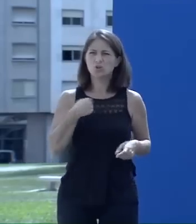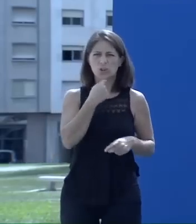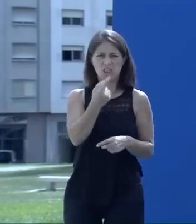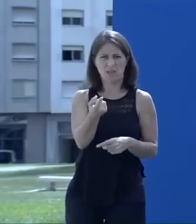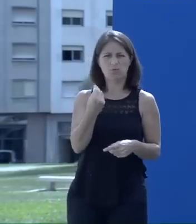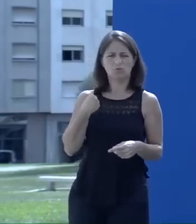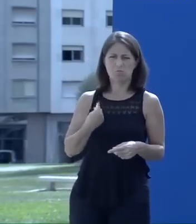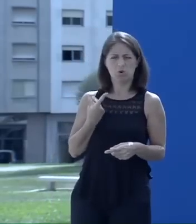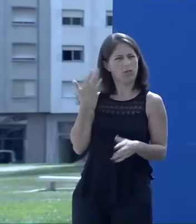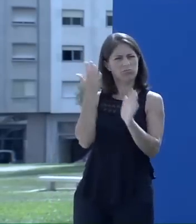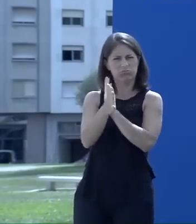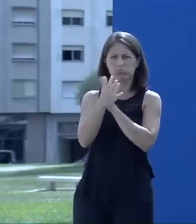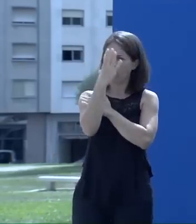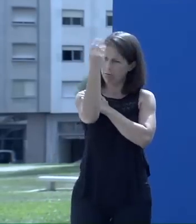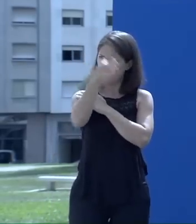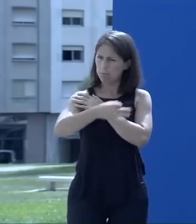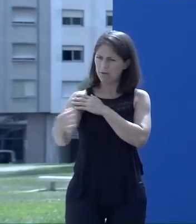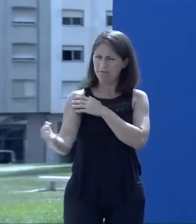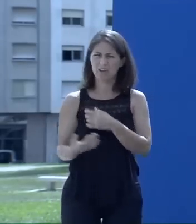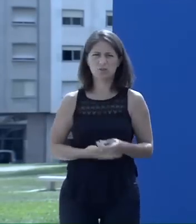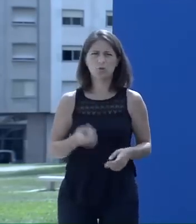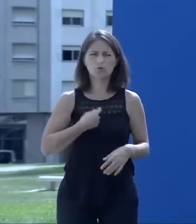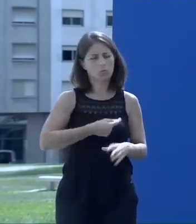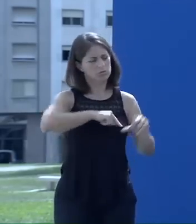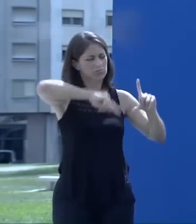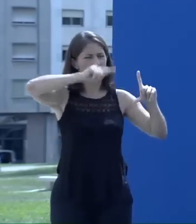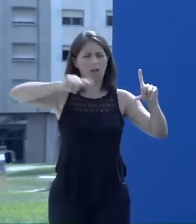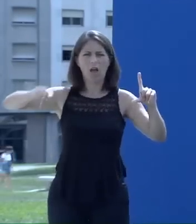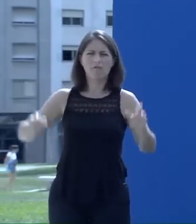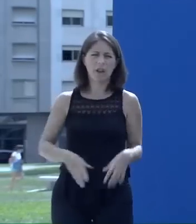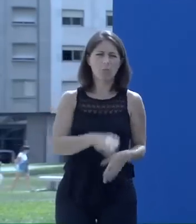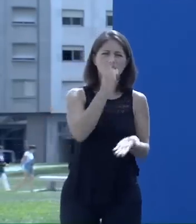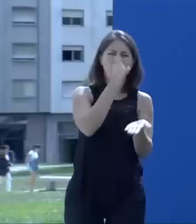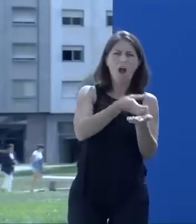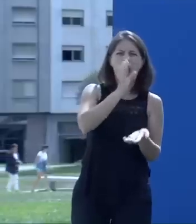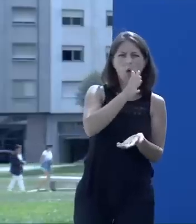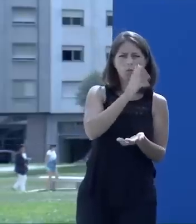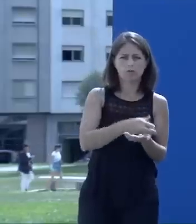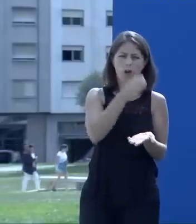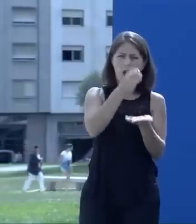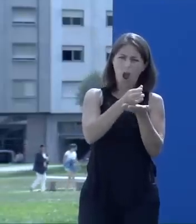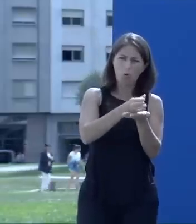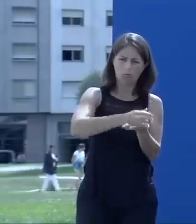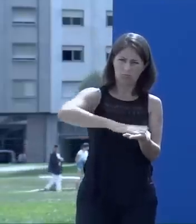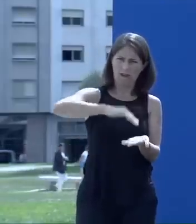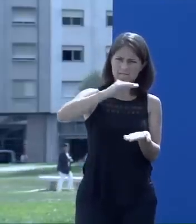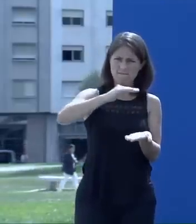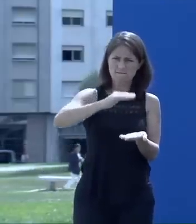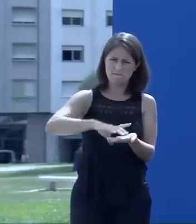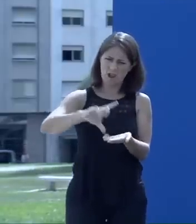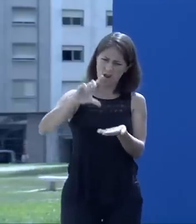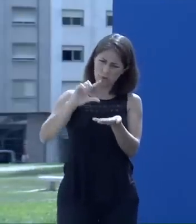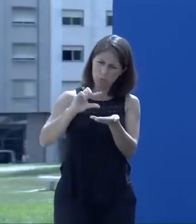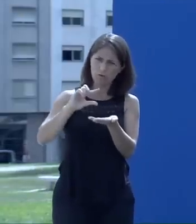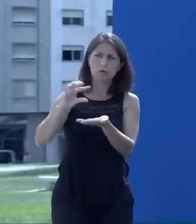dunha forma que se entende moi ben na nosa campaña electoral, no noso gráfico, con 3 vasos de auga, un cheo de auga, outro mediado de auga e outro case sin auga.